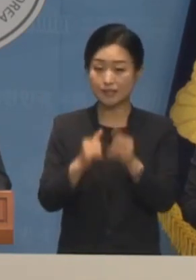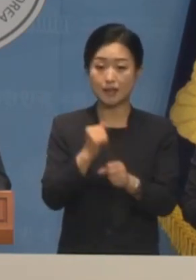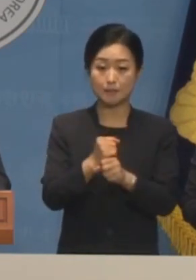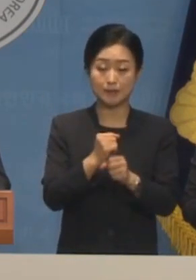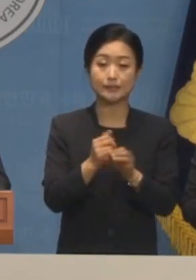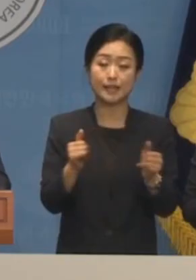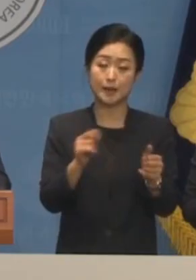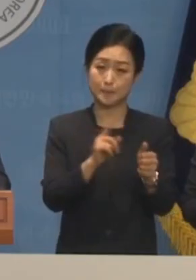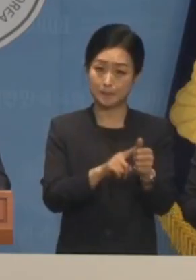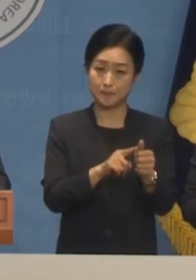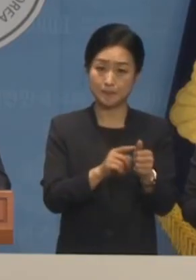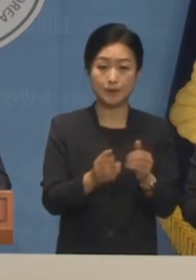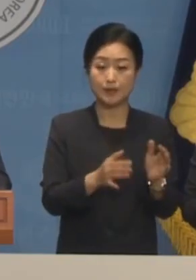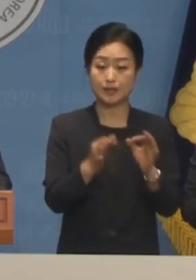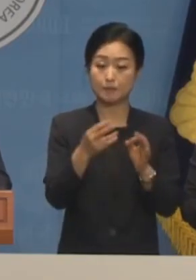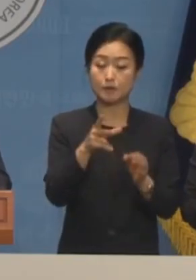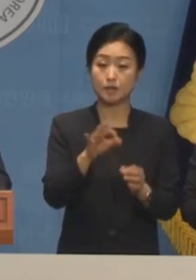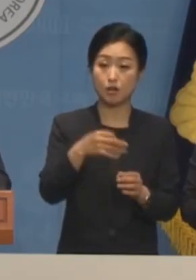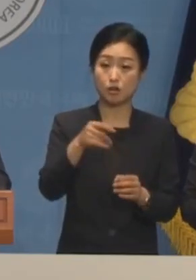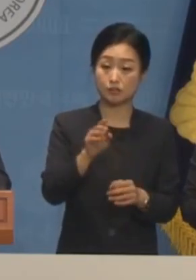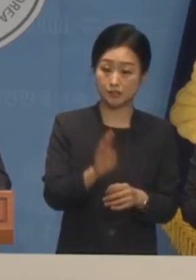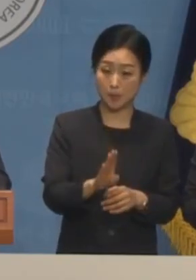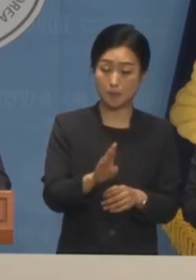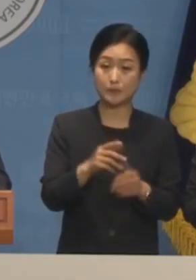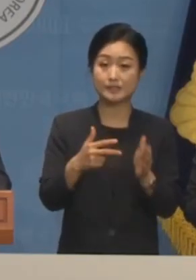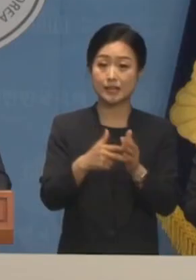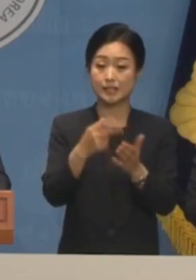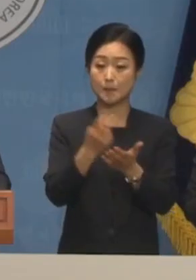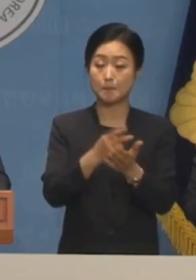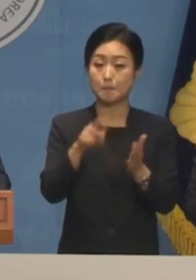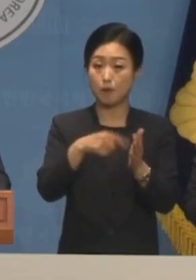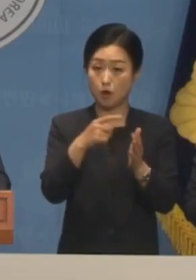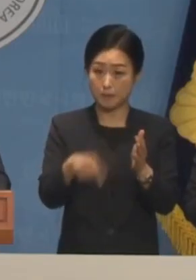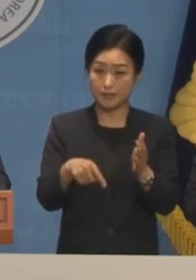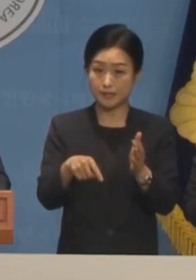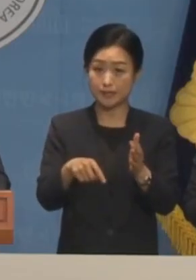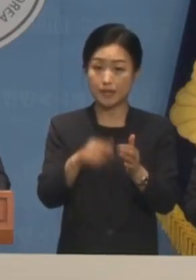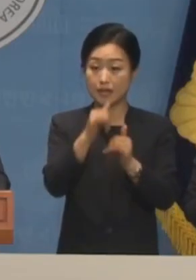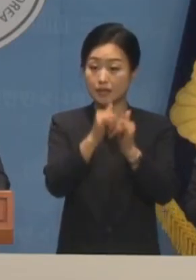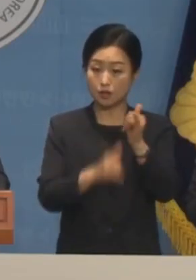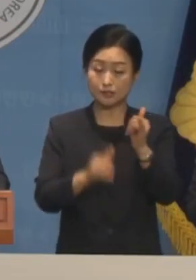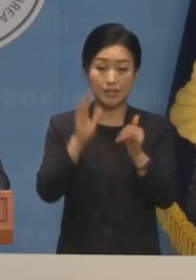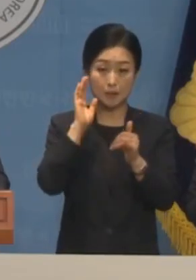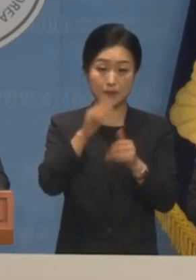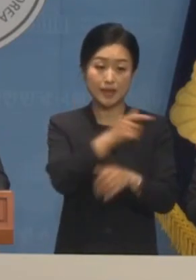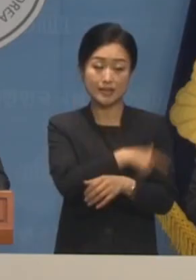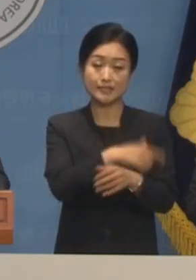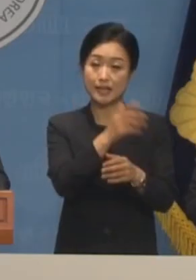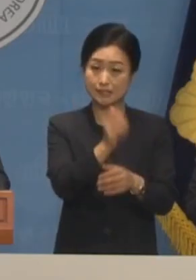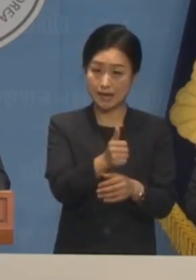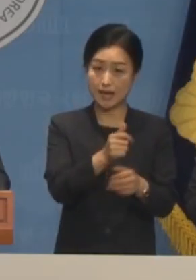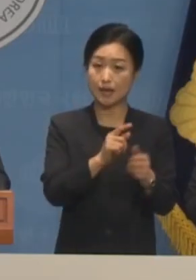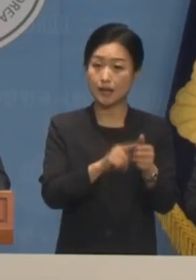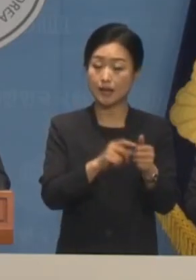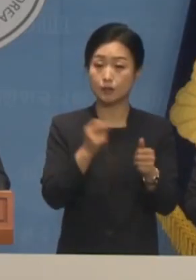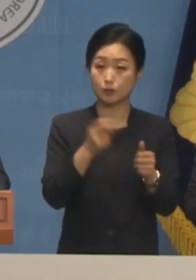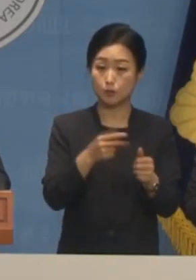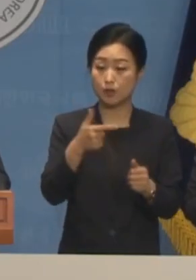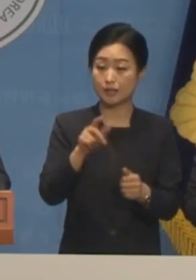출신입니다 김영석 재단법인 대한민국 역사와 미래 이사장과